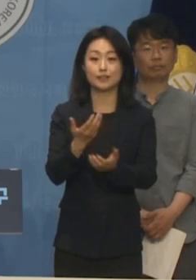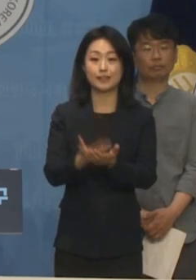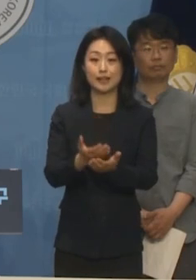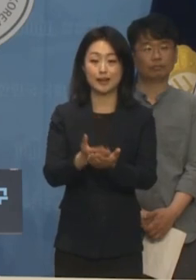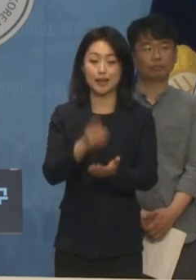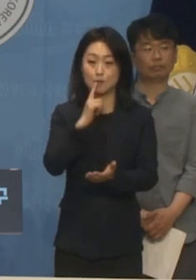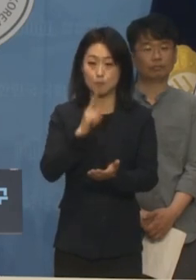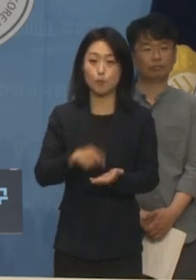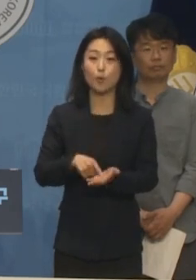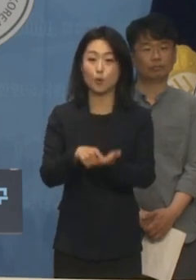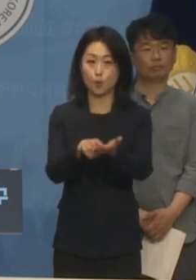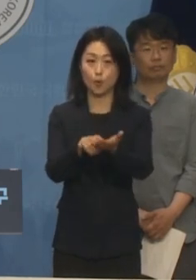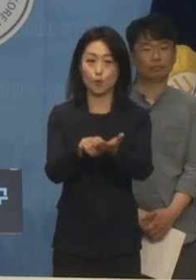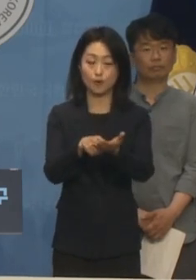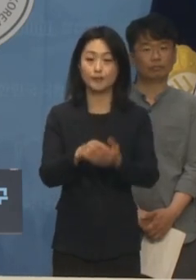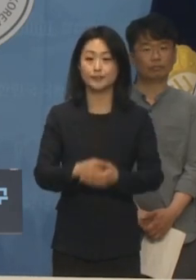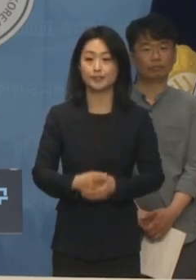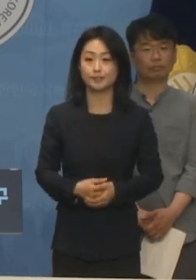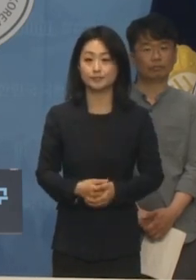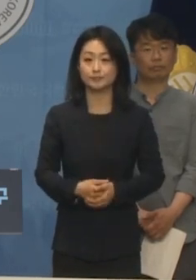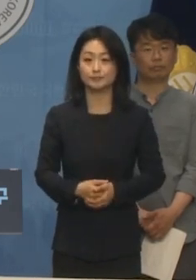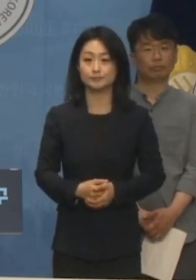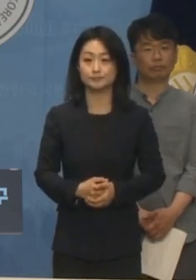여러분께 보고드리고자 이 자리에 섰습니다.